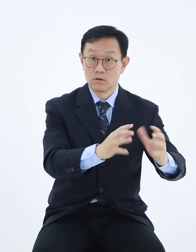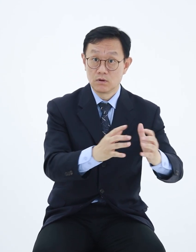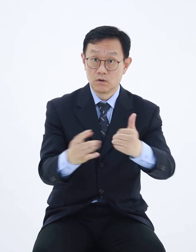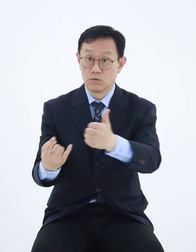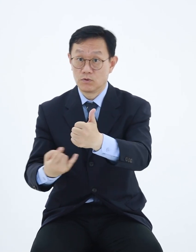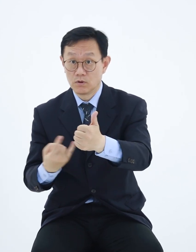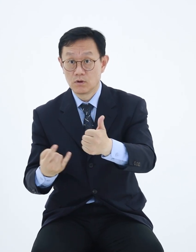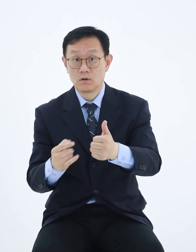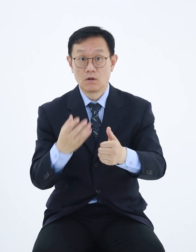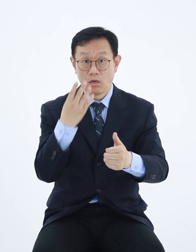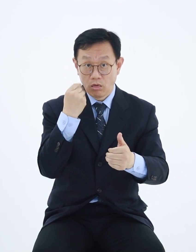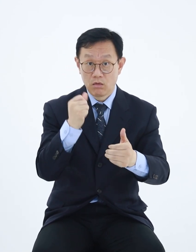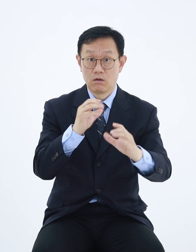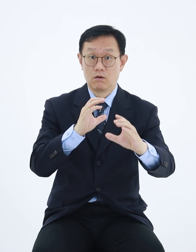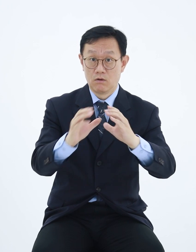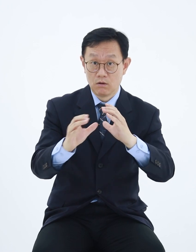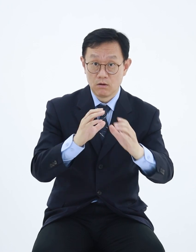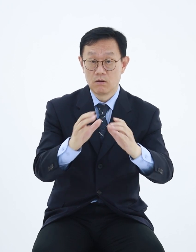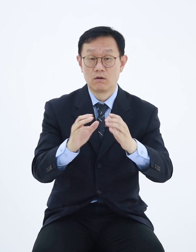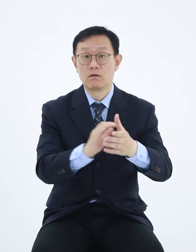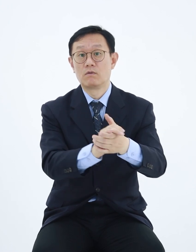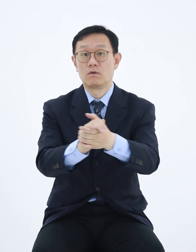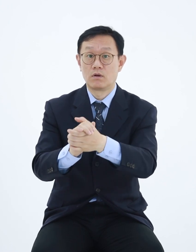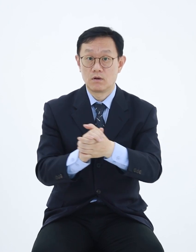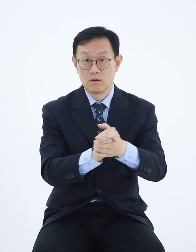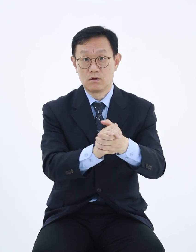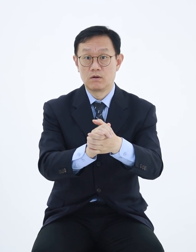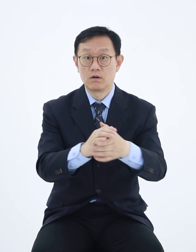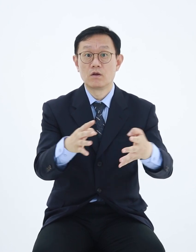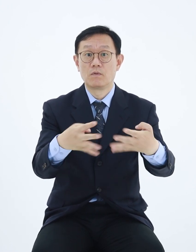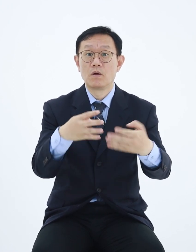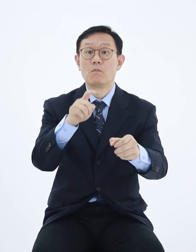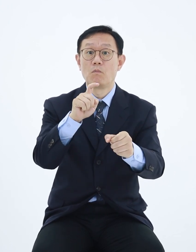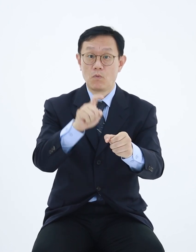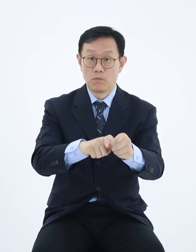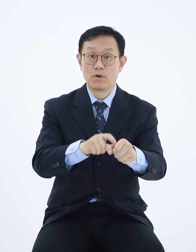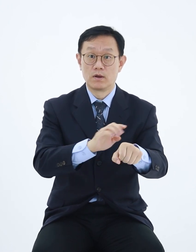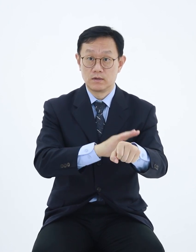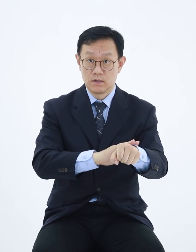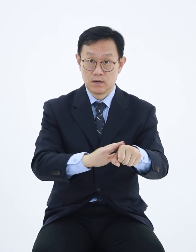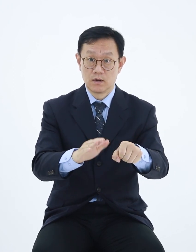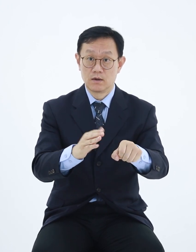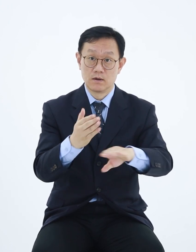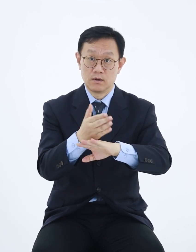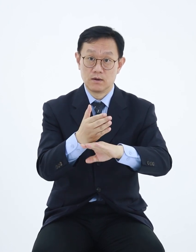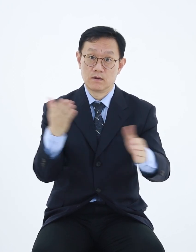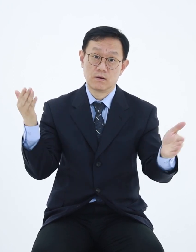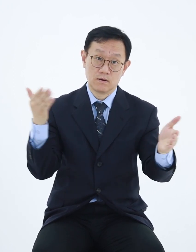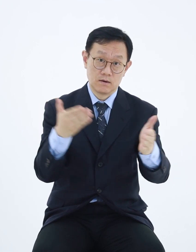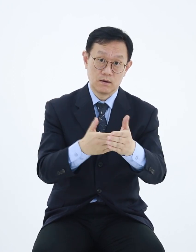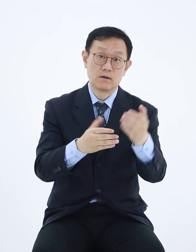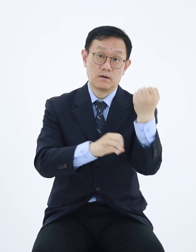간의 원활한 소통과 긴밀한 협력이 협약의 목적과 목표를 달성하는 데 밑바탕이 될 것입니다.